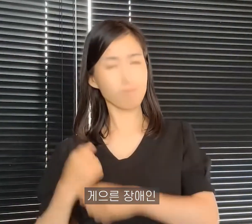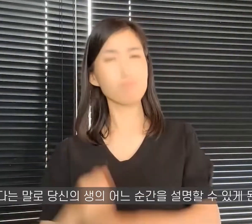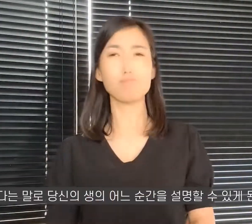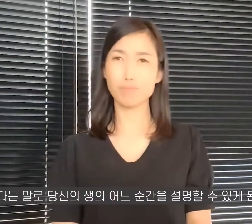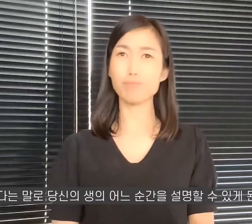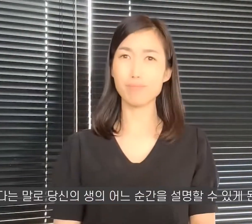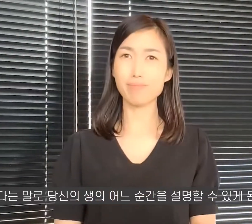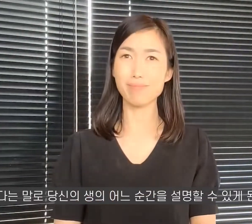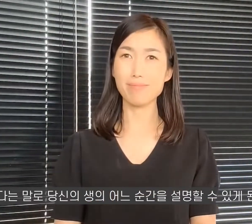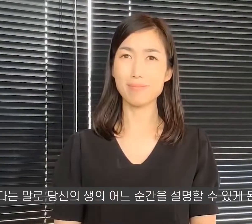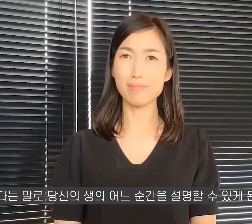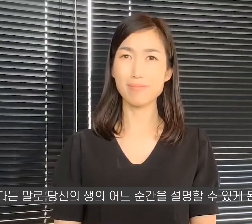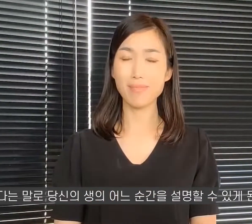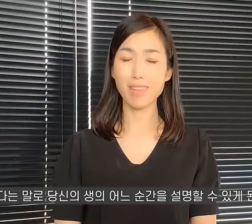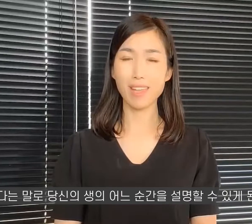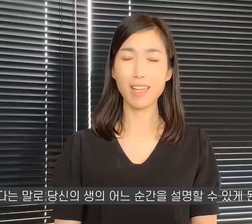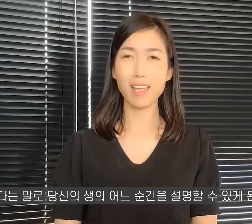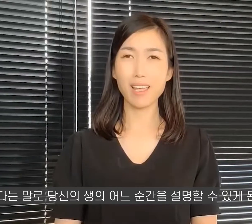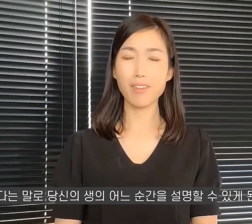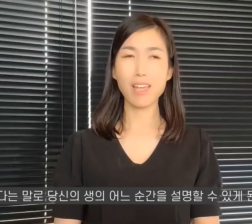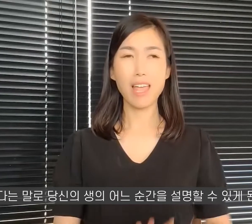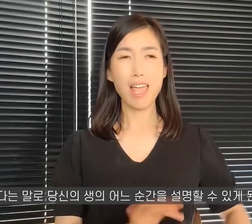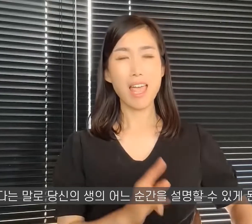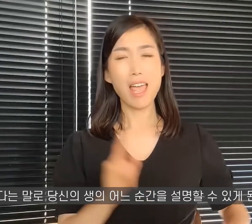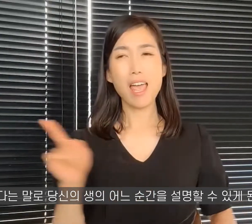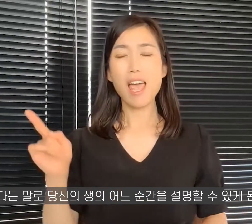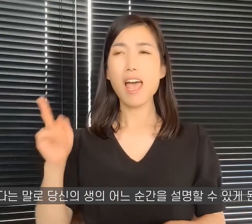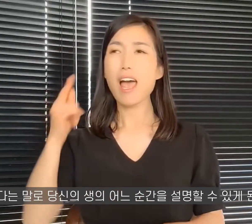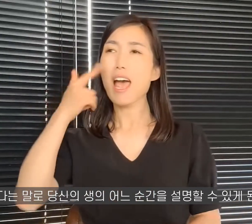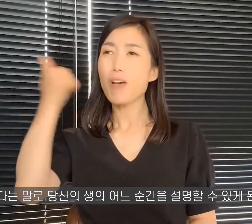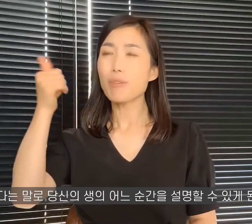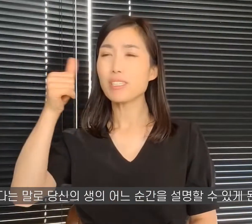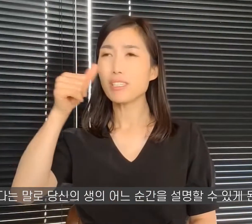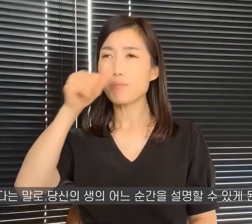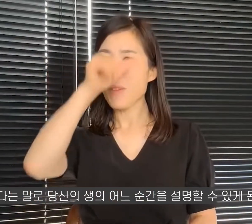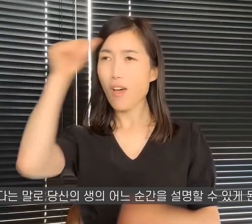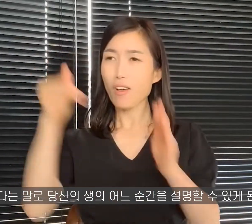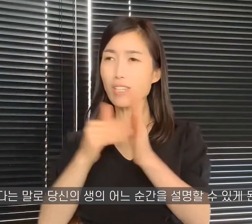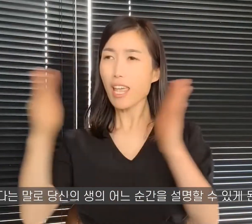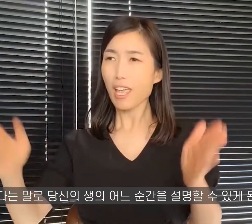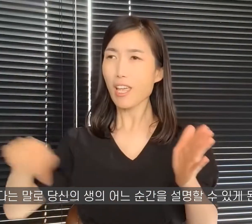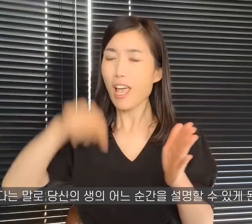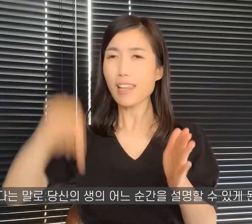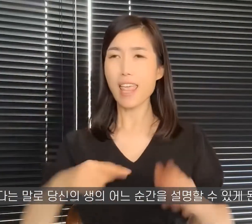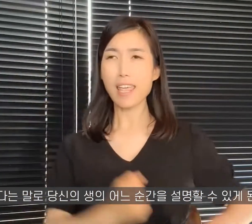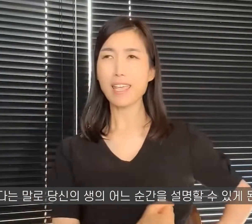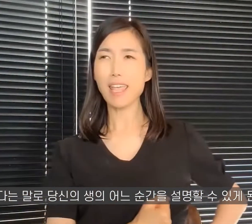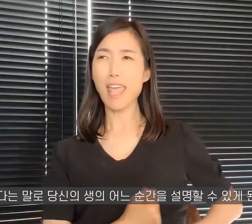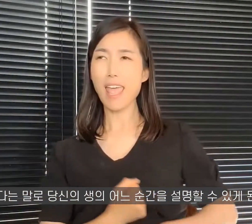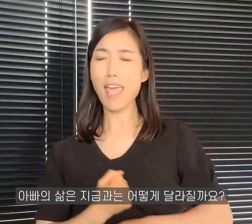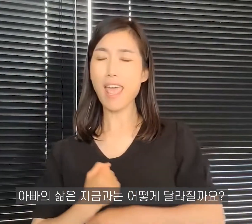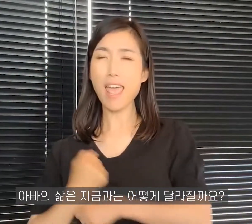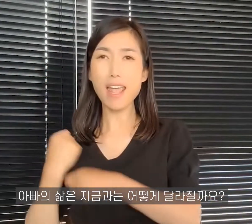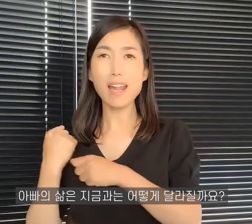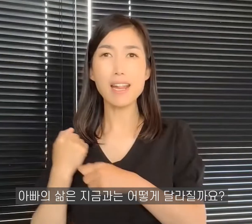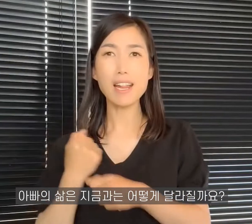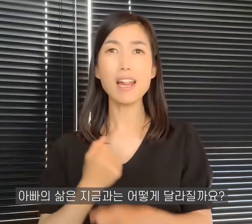게으르다는 말로 당신의 생에 어느 순간 을 설명할 수 있게 된다면 아빠의 삶은 지금과는